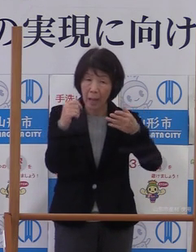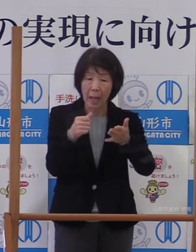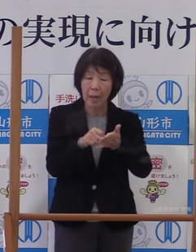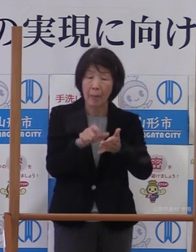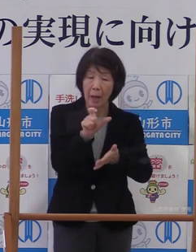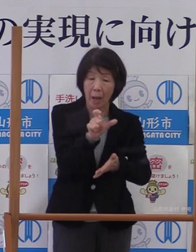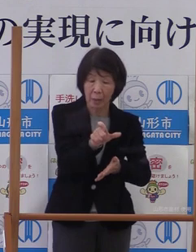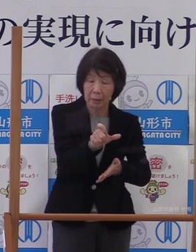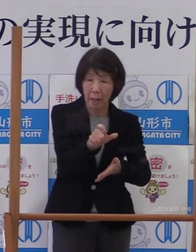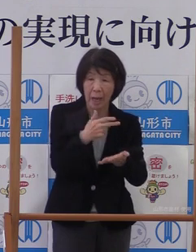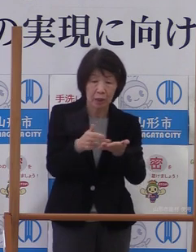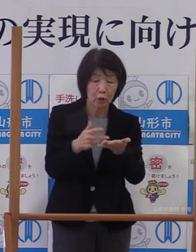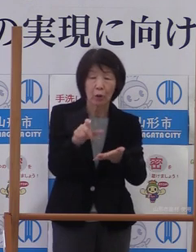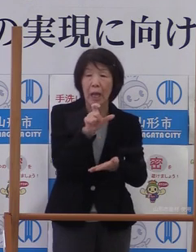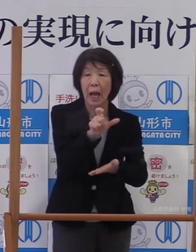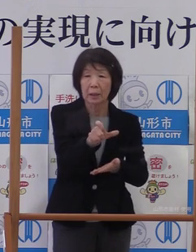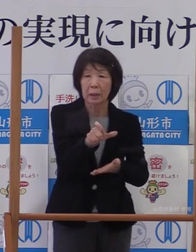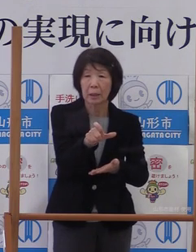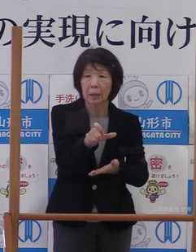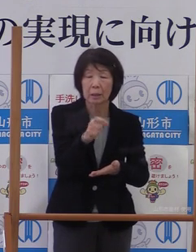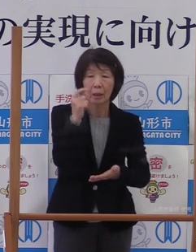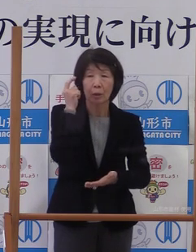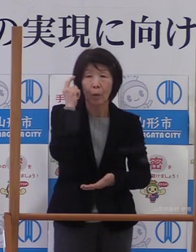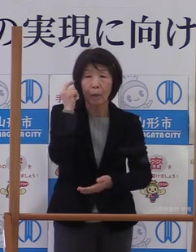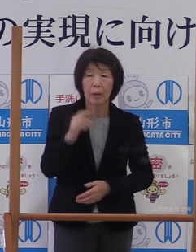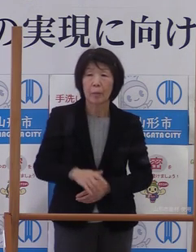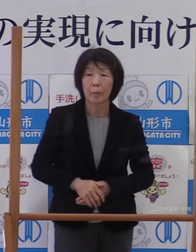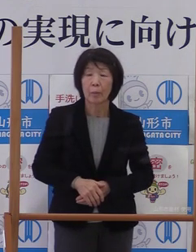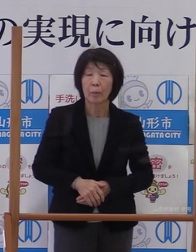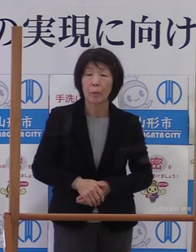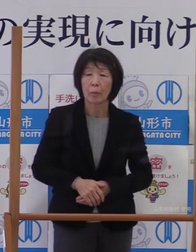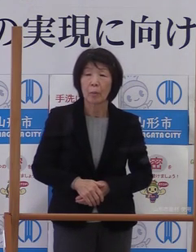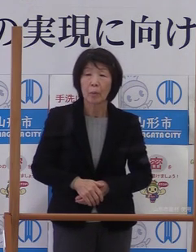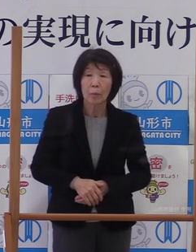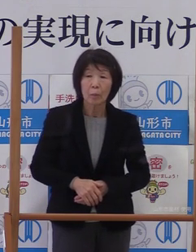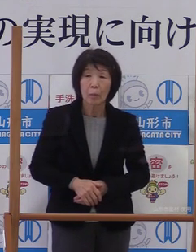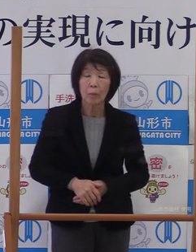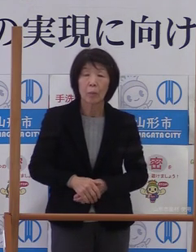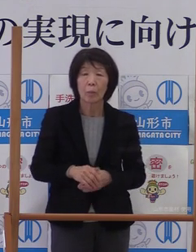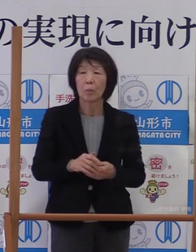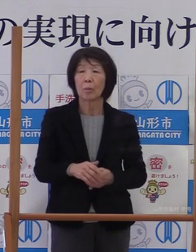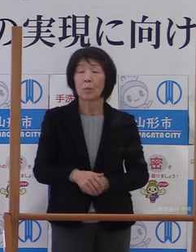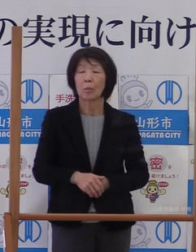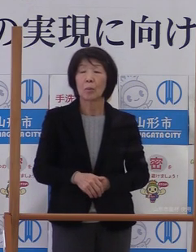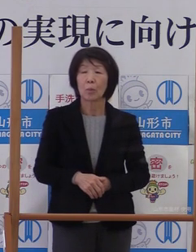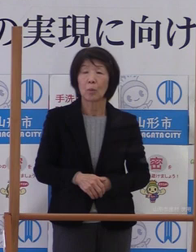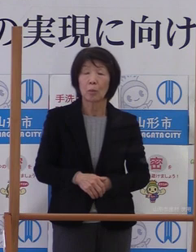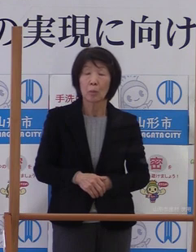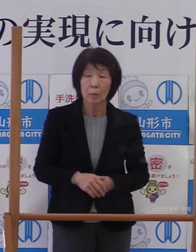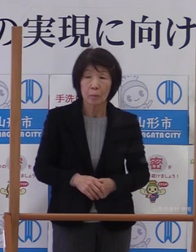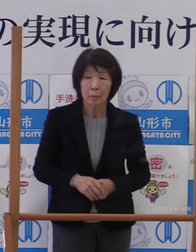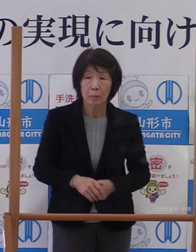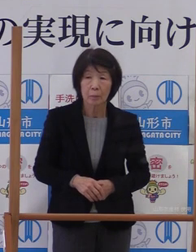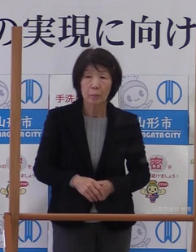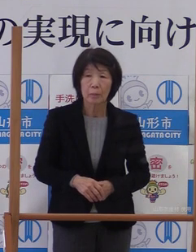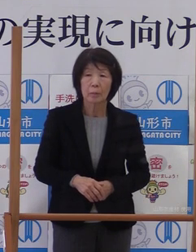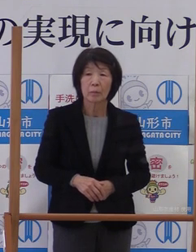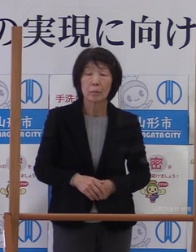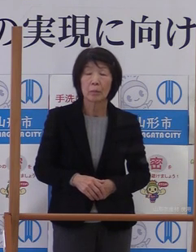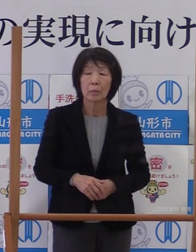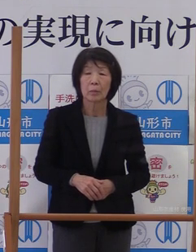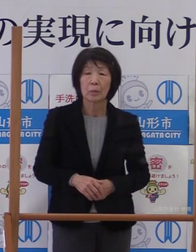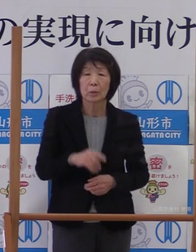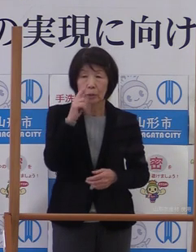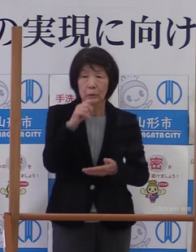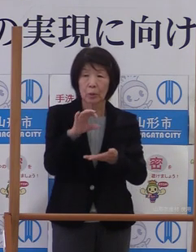合だと思うんですけれども、都市予算でのこの7484万円はどういった使い方を考えていらっしゃるの